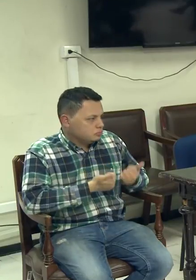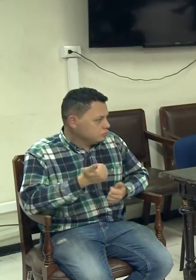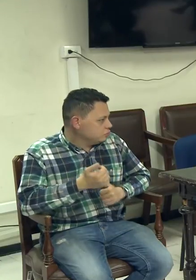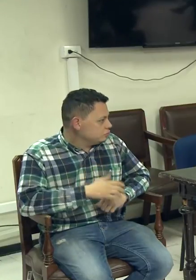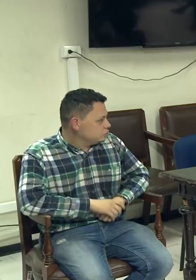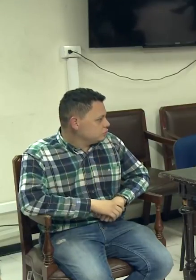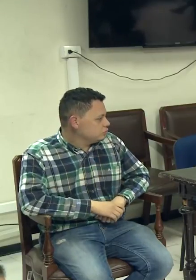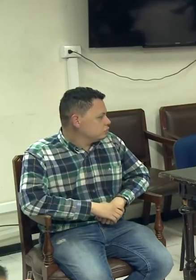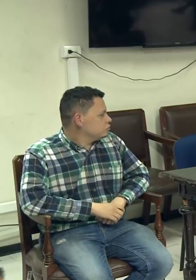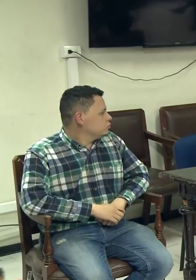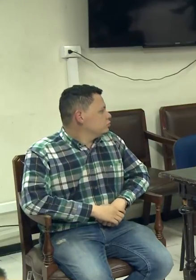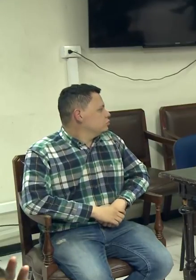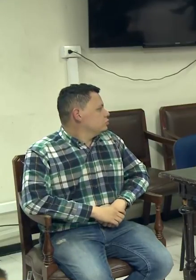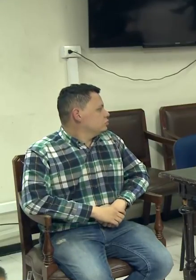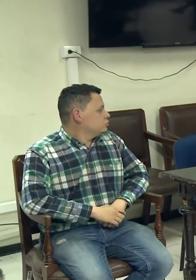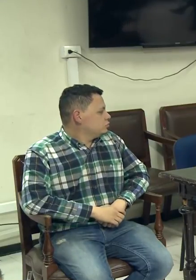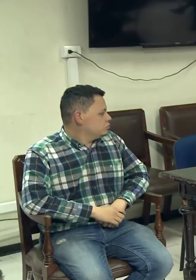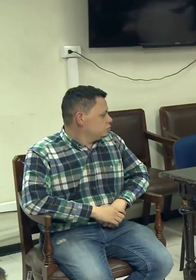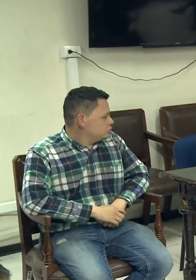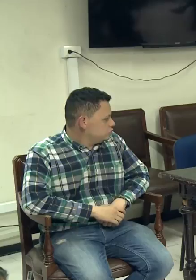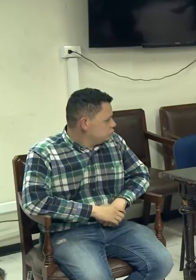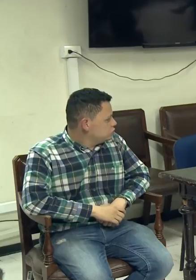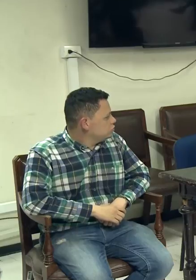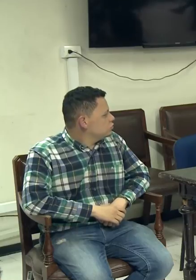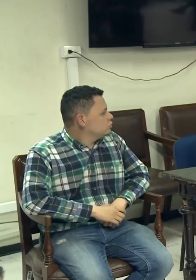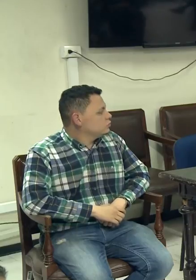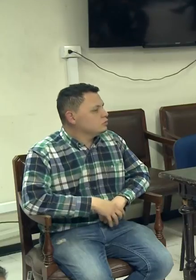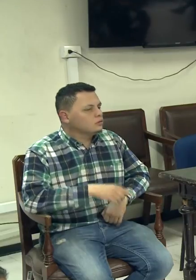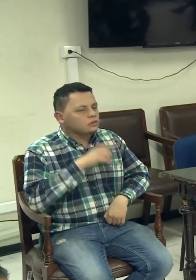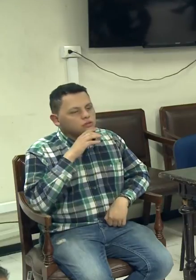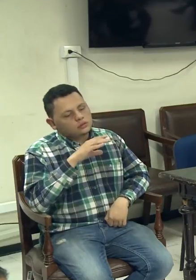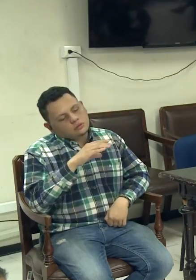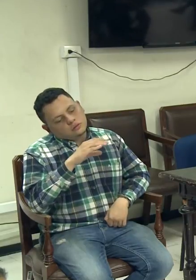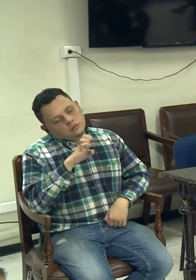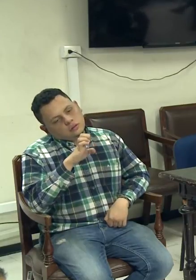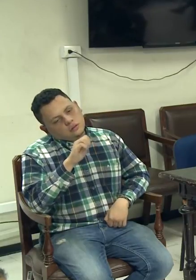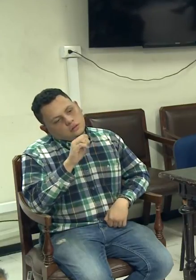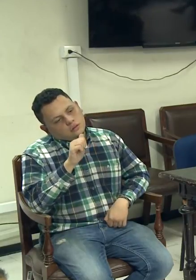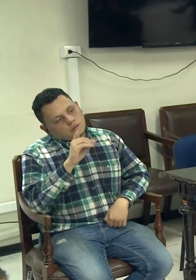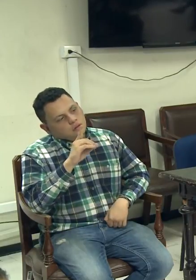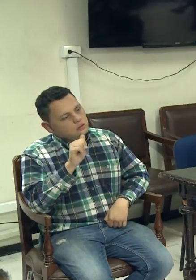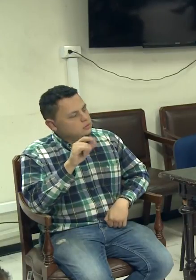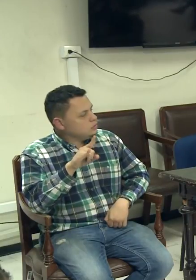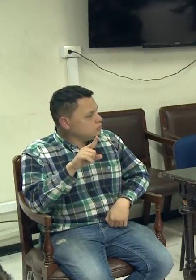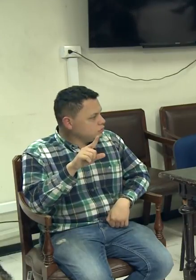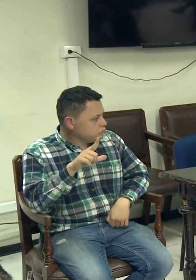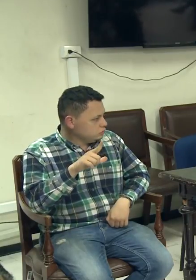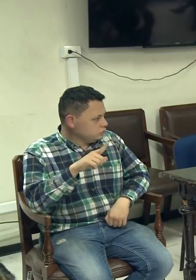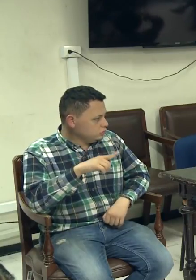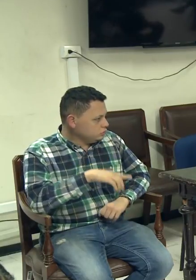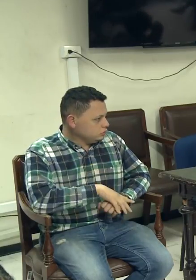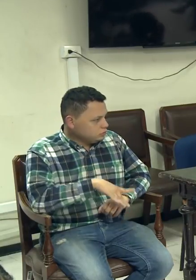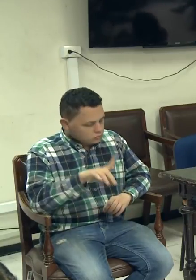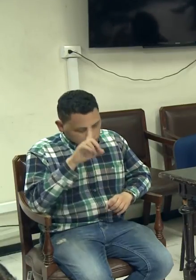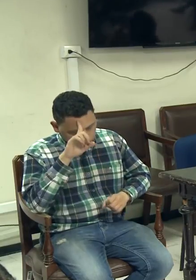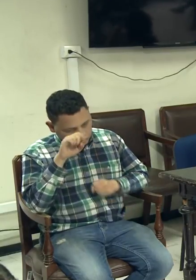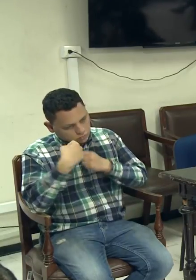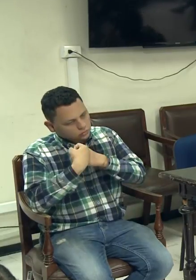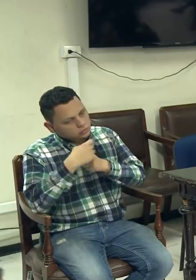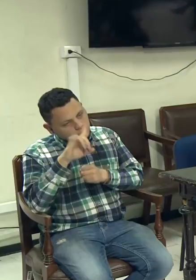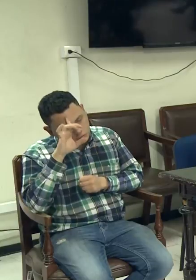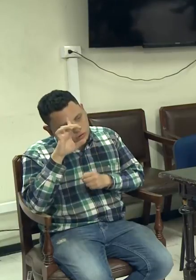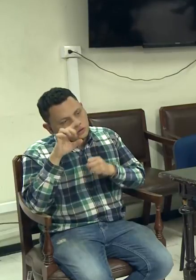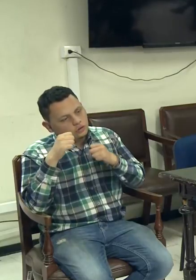¿cómo se llama lo de...? Ay, claro, ¿pero qué es? El convenio, eso.